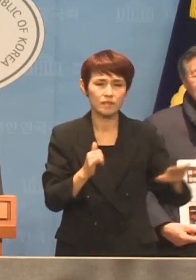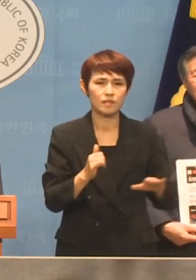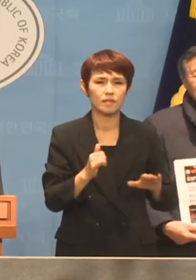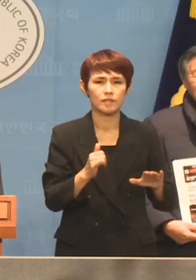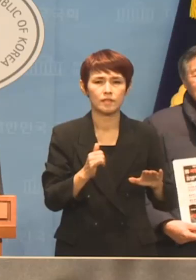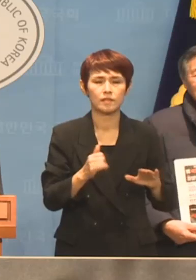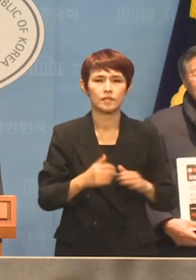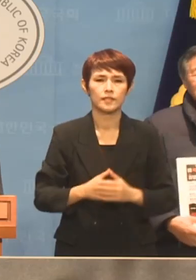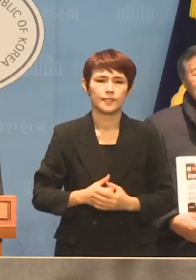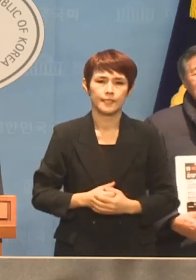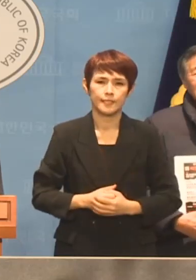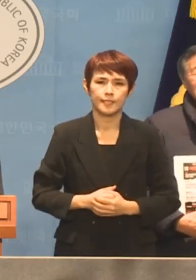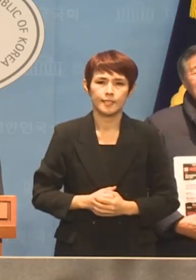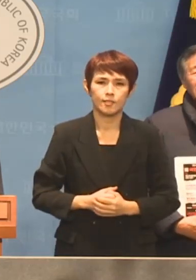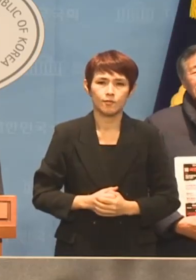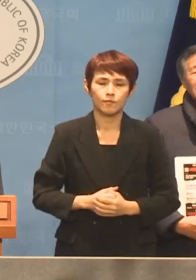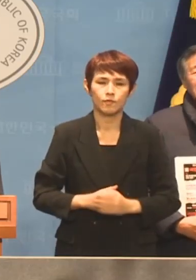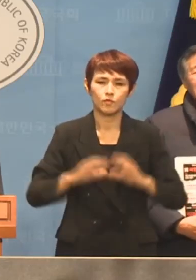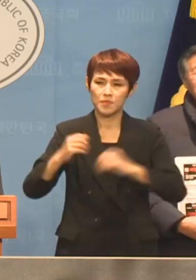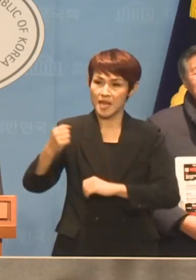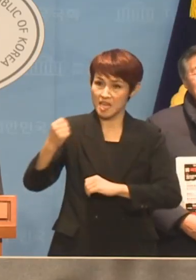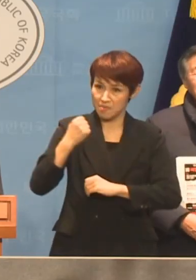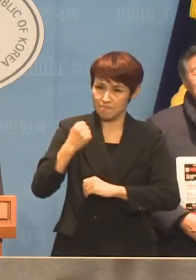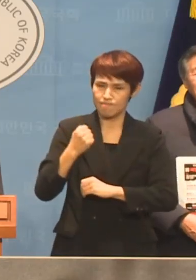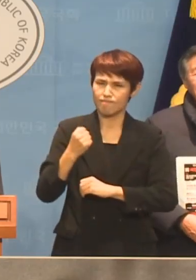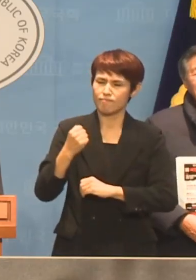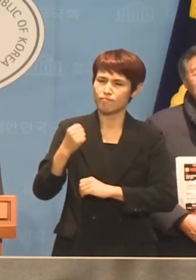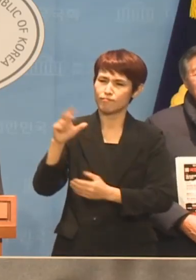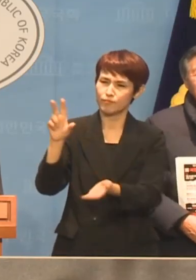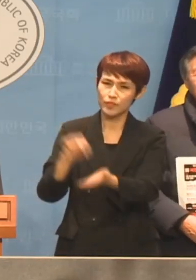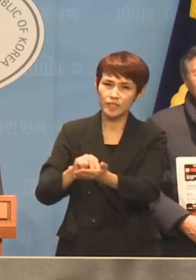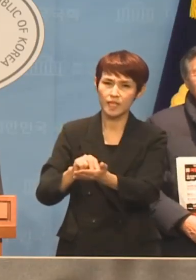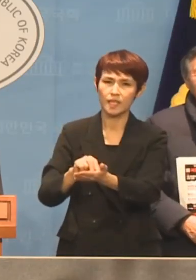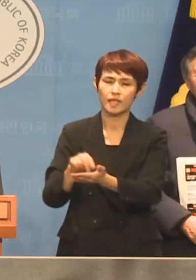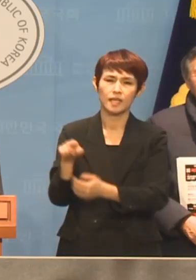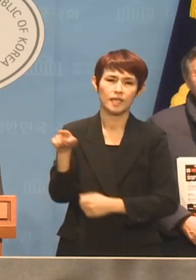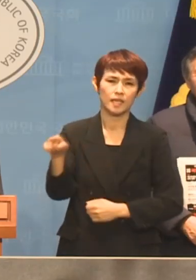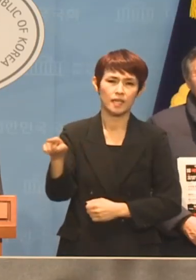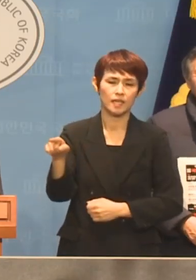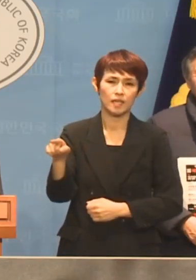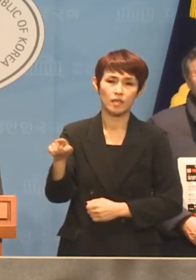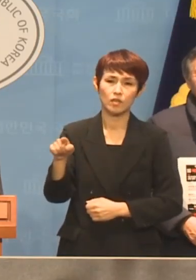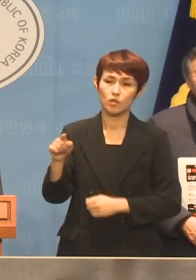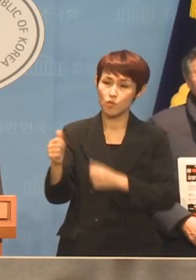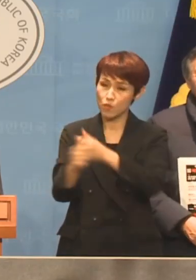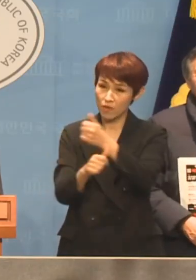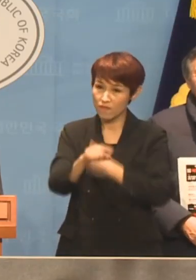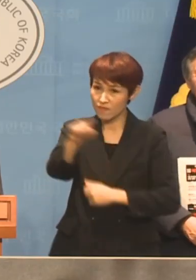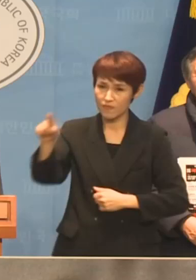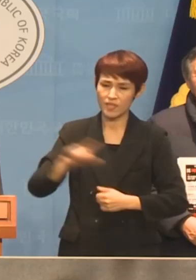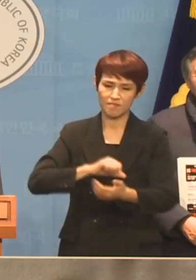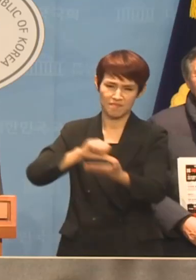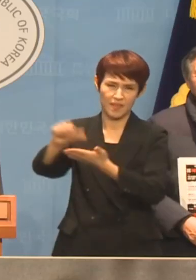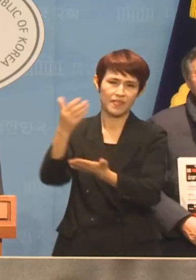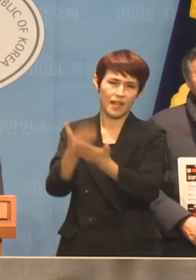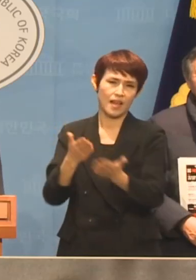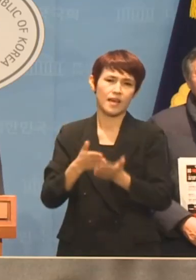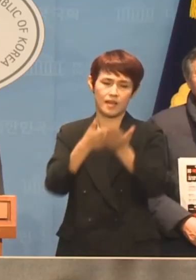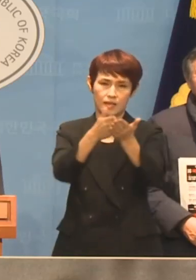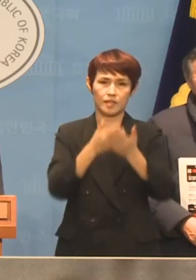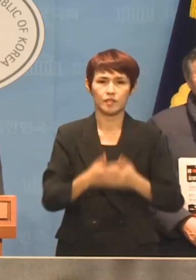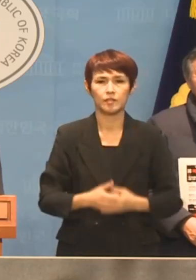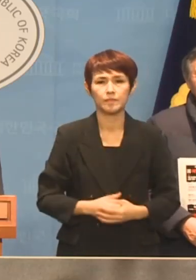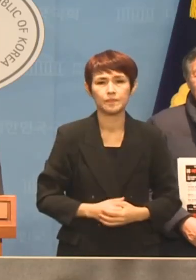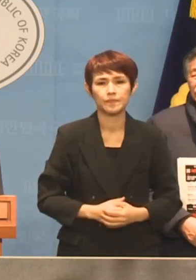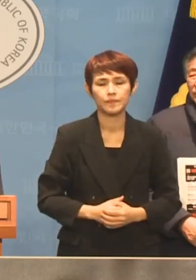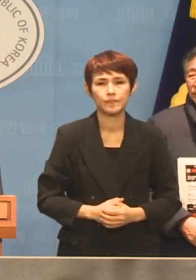함께 국민의힘의 파행 그리고 국민의힘 출신의 그 위원들에 대한 제명을 요구하는 바입니다.